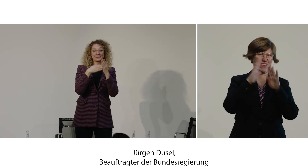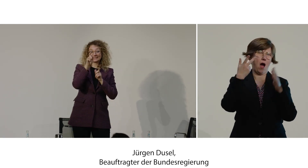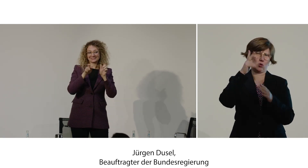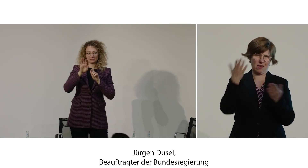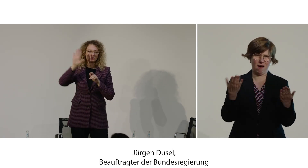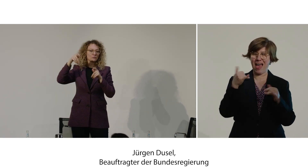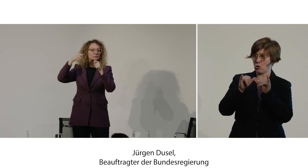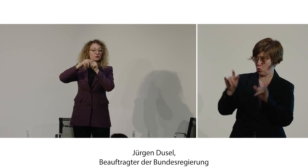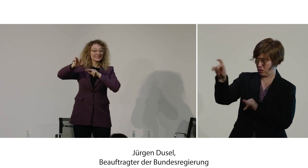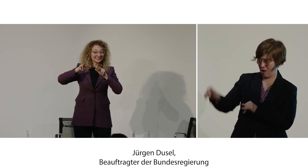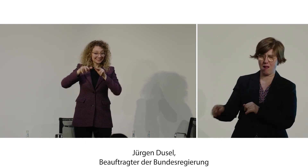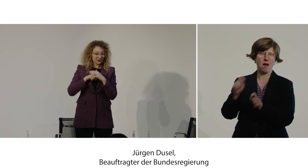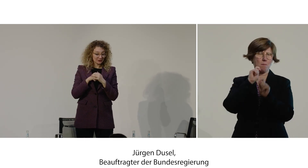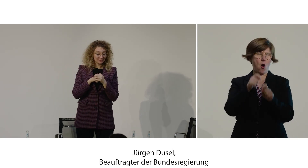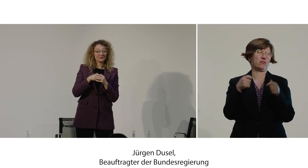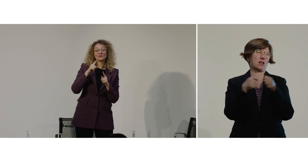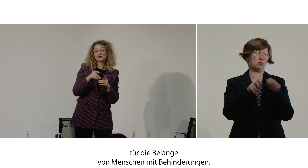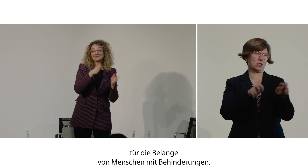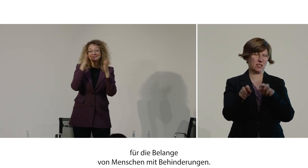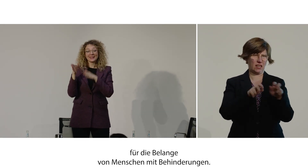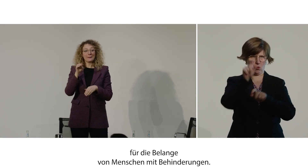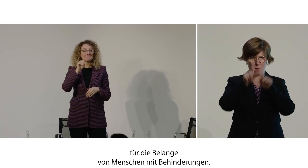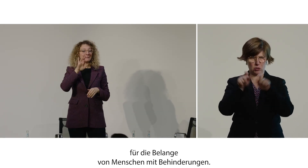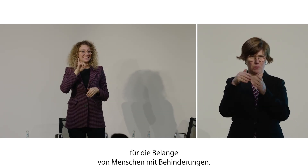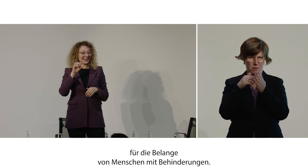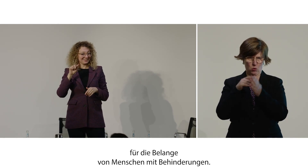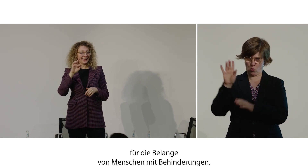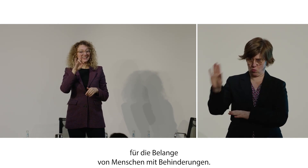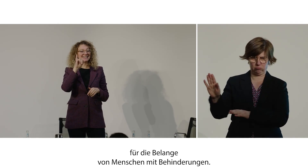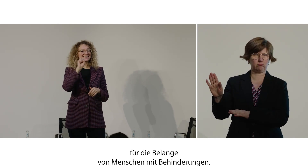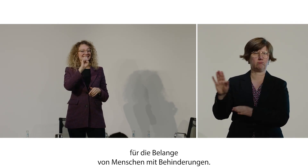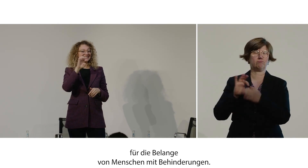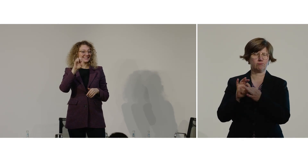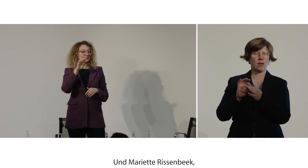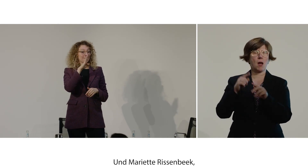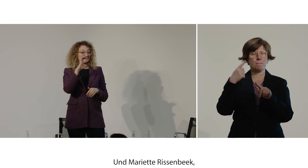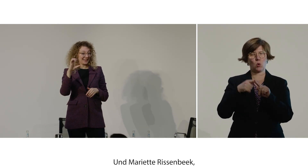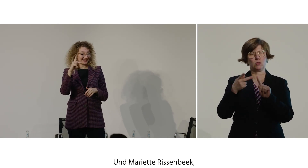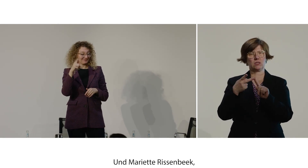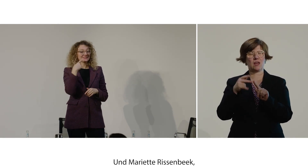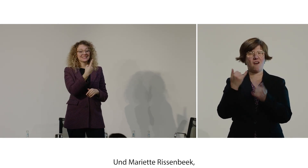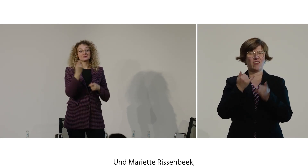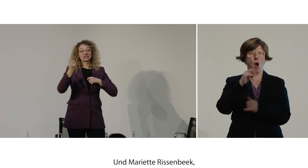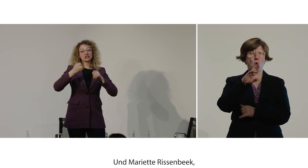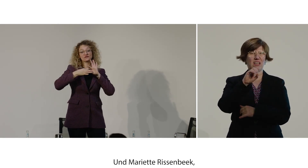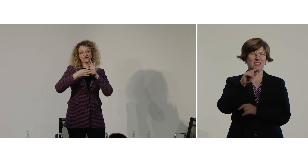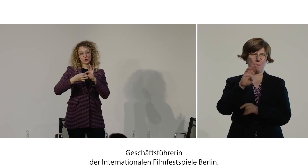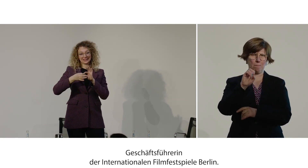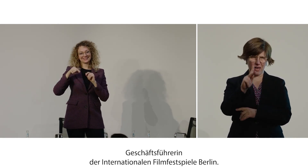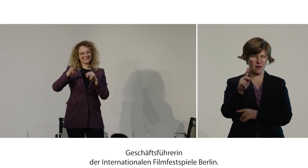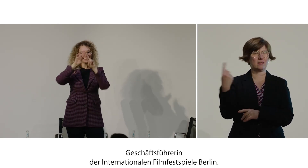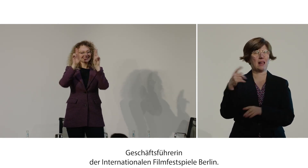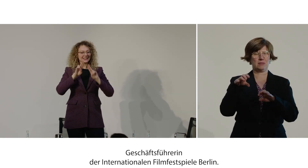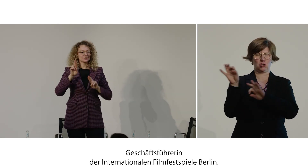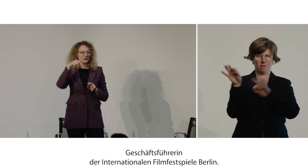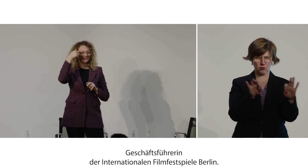Jürgen Dusel, Beauftragter der Bundeskanzlerin. Bundesregierung für die Belange von Menschen mit Behinderungen. Und Mariette Rissenbeek. Sie